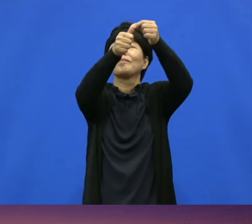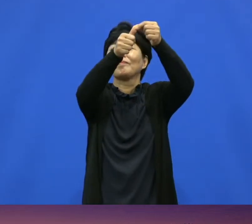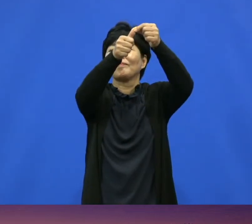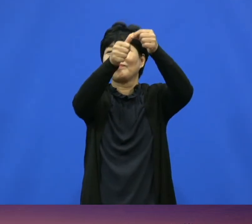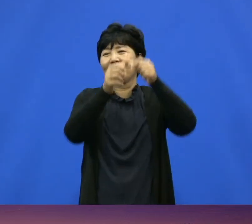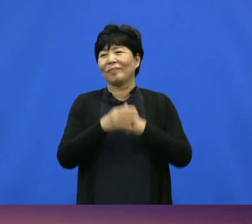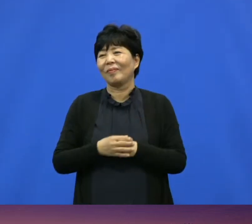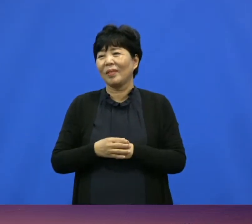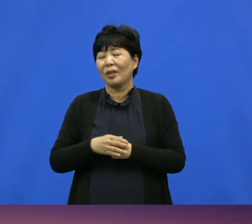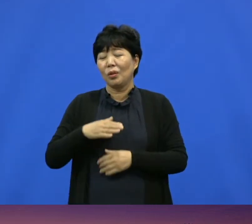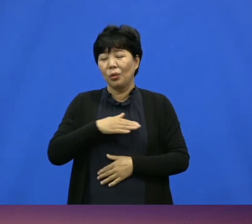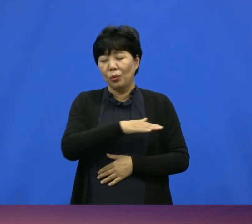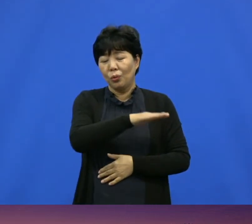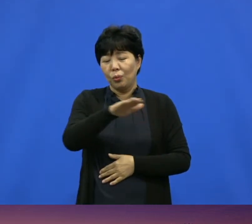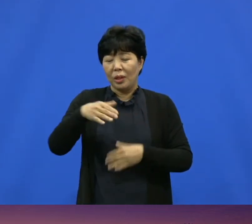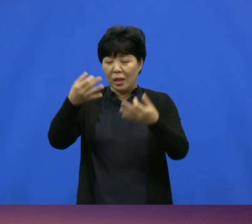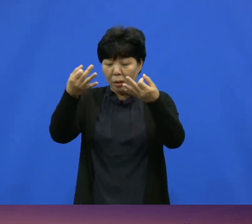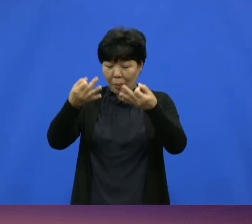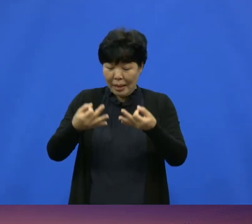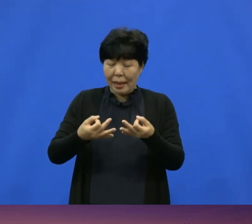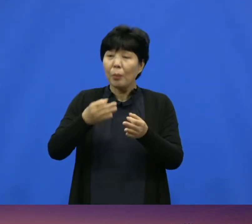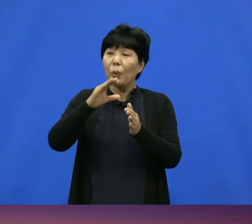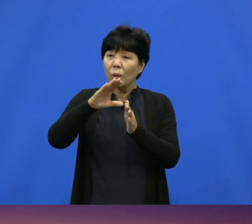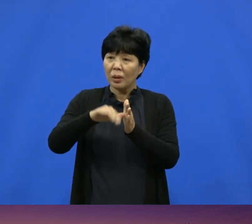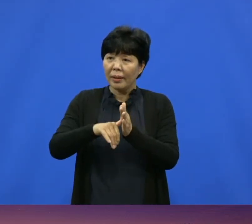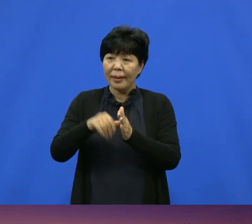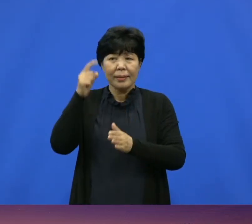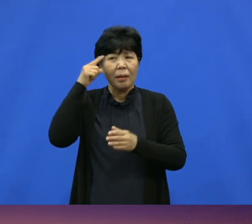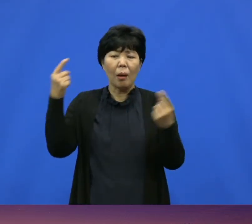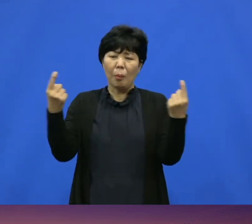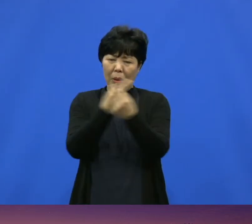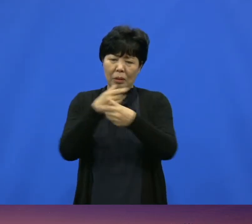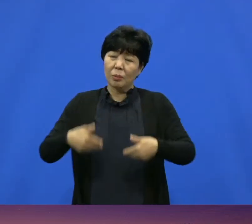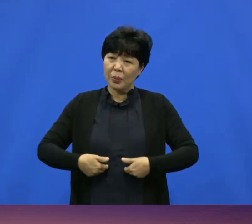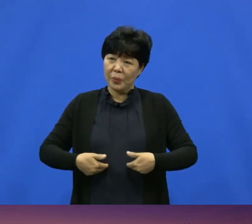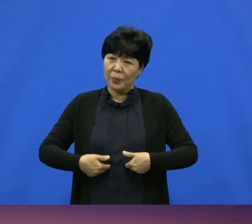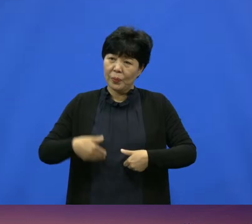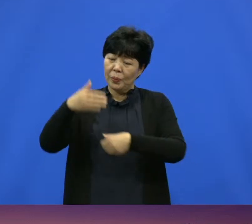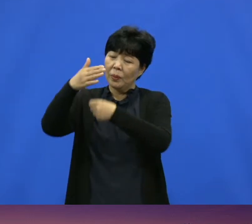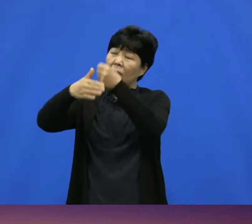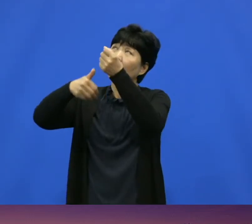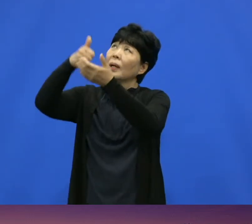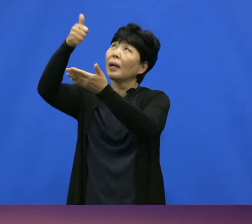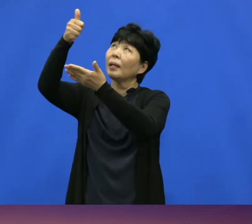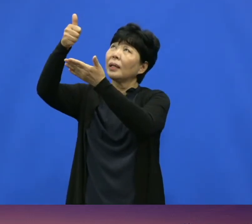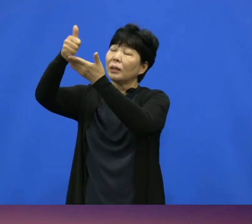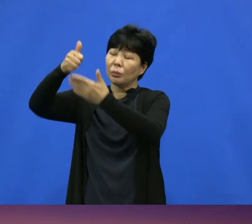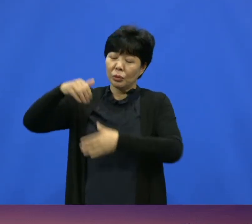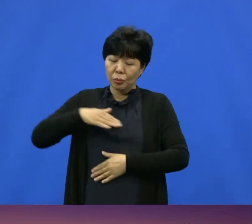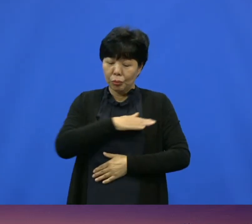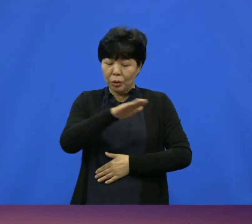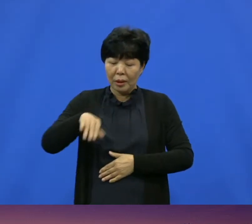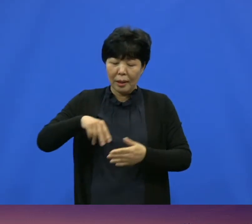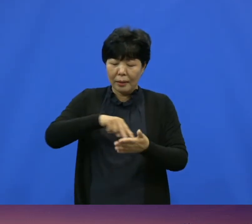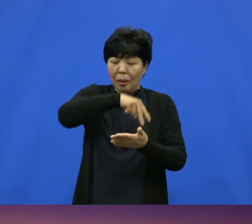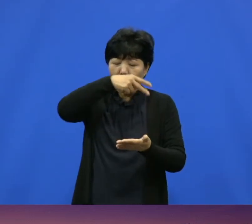그러므로 여러분 우리는 우리 자신을 바라보는 관점이 달라져야 되는 거예요. 하나님은 우리가 넘어질 때라도